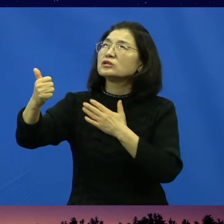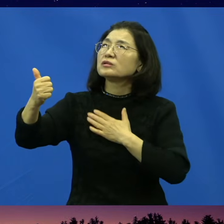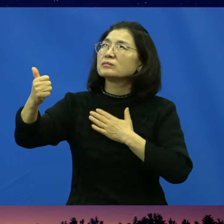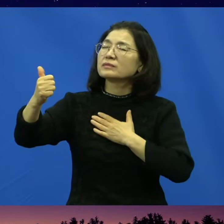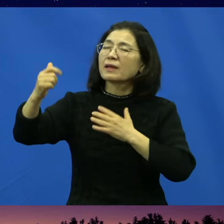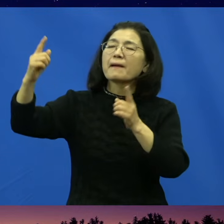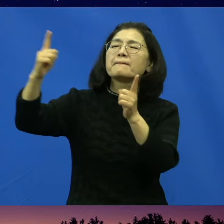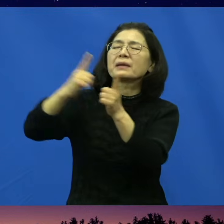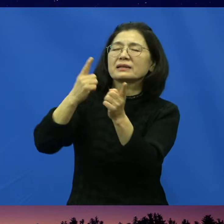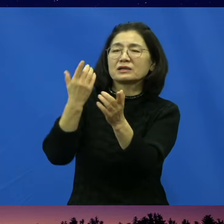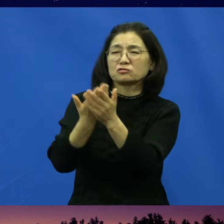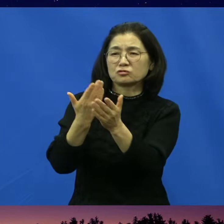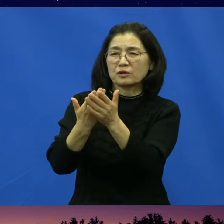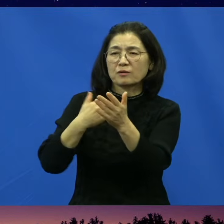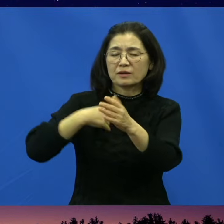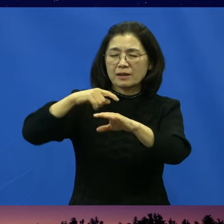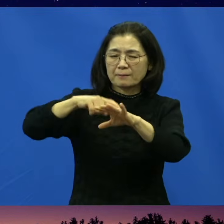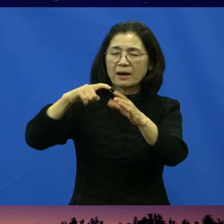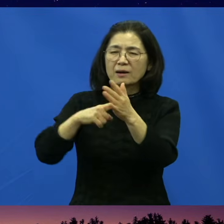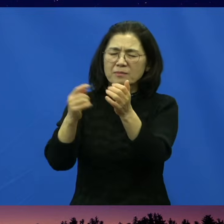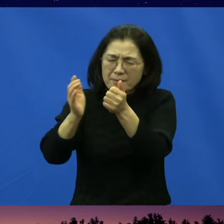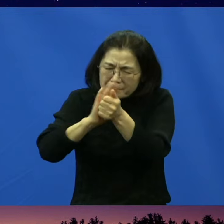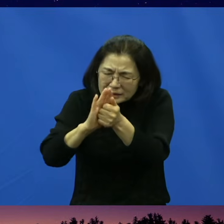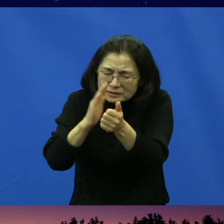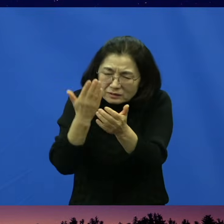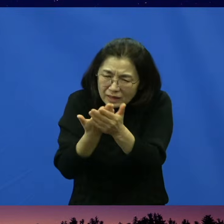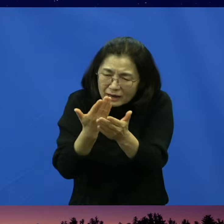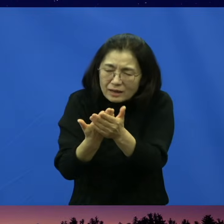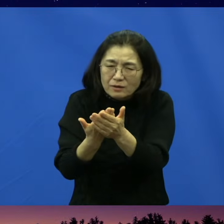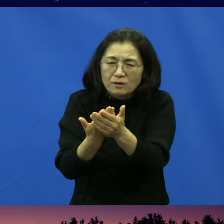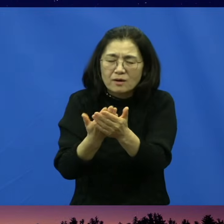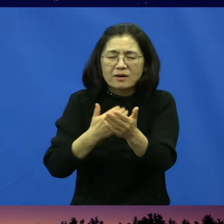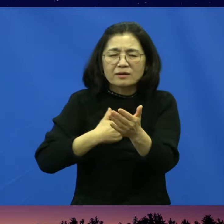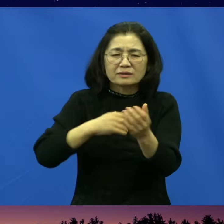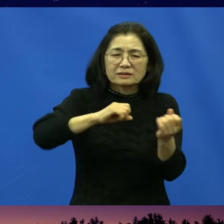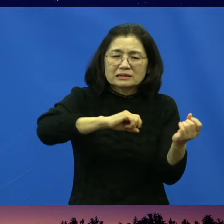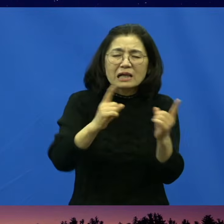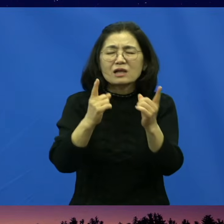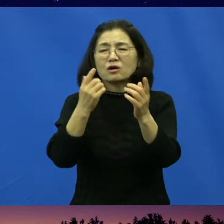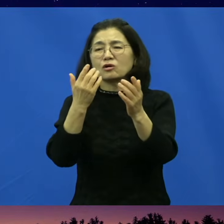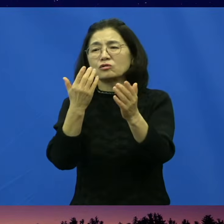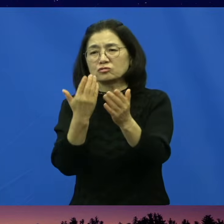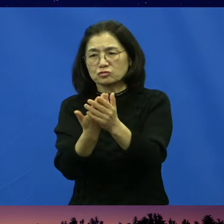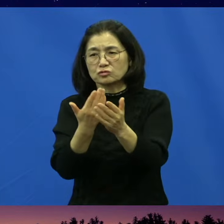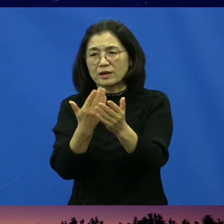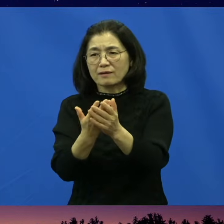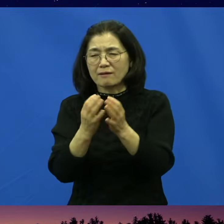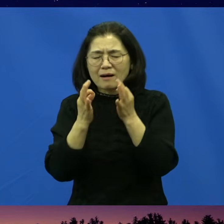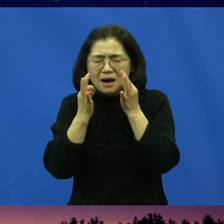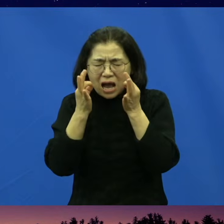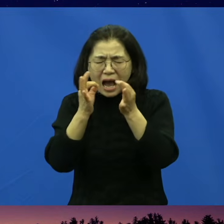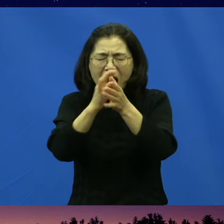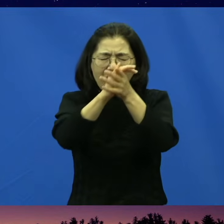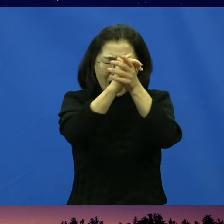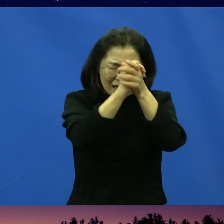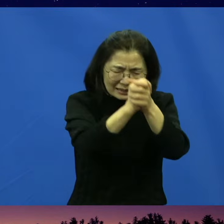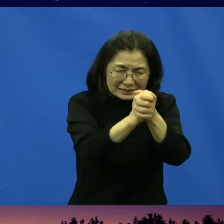주님 만져달라고, 나를 살게 달라고 말하는 이 간절함이 바로 나의 고백이 된다는